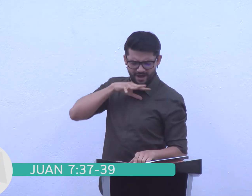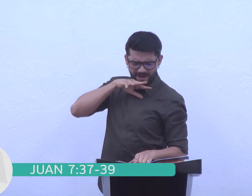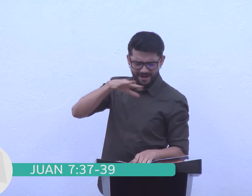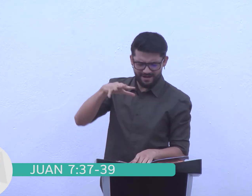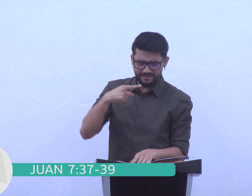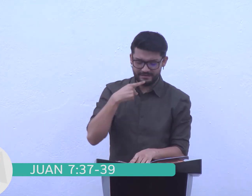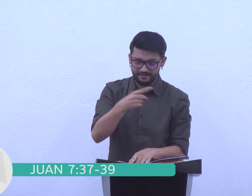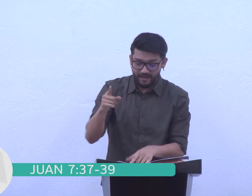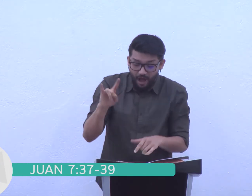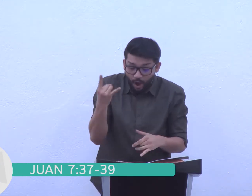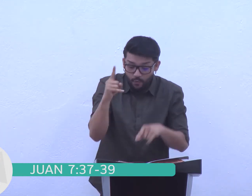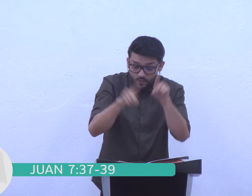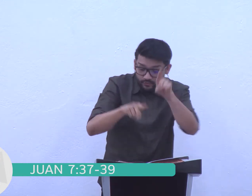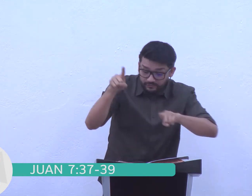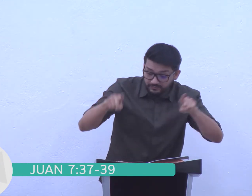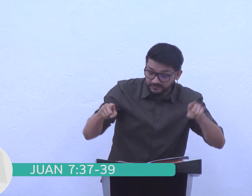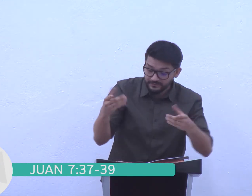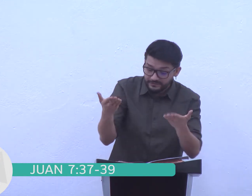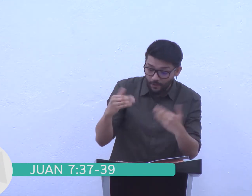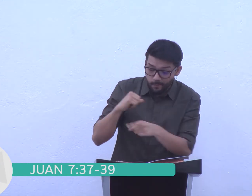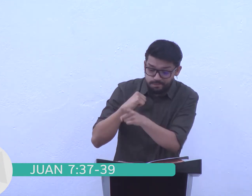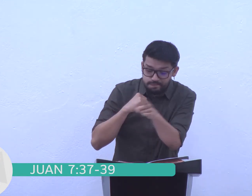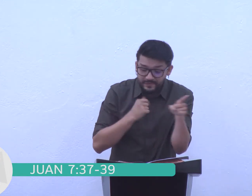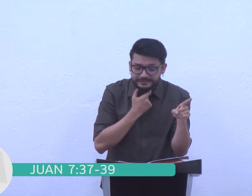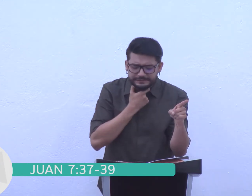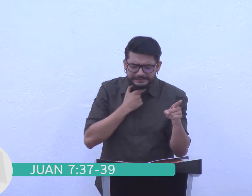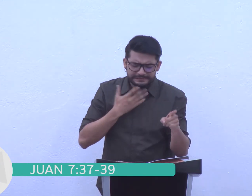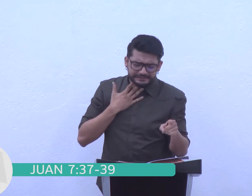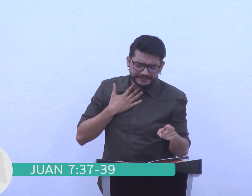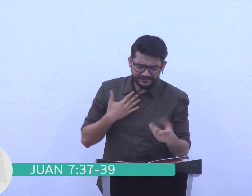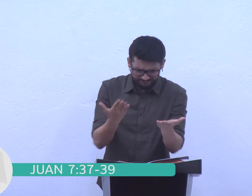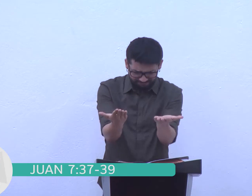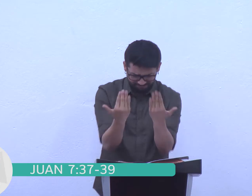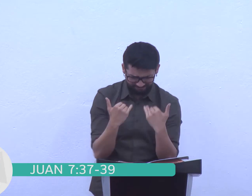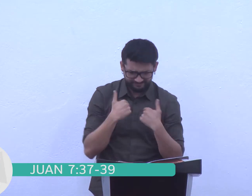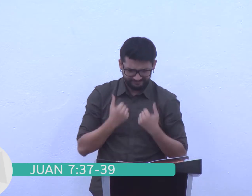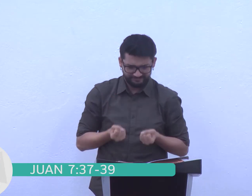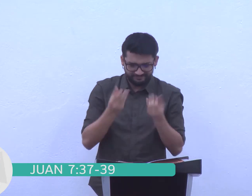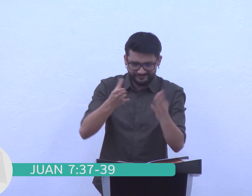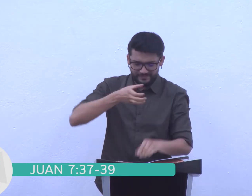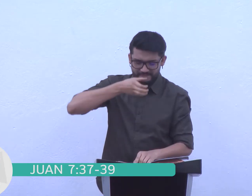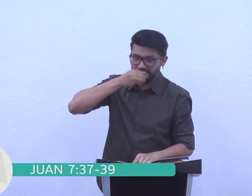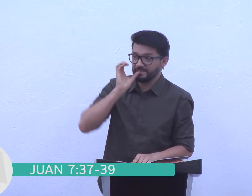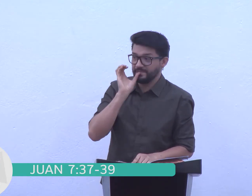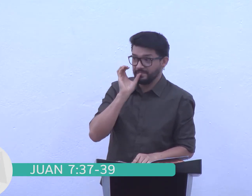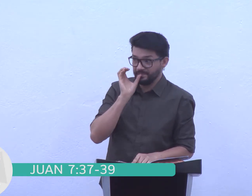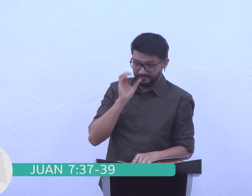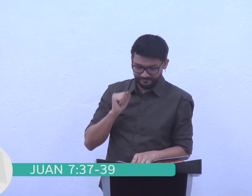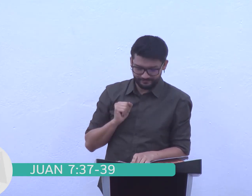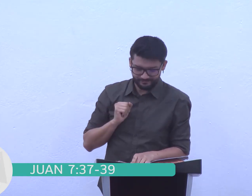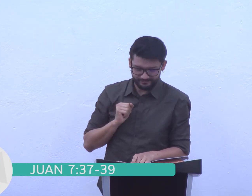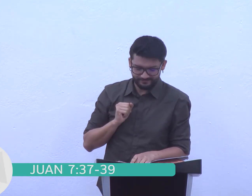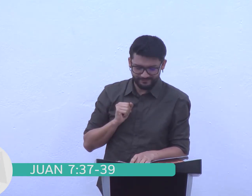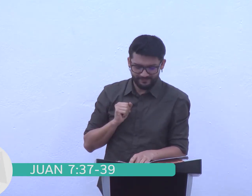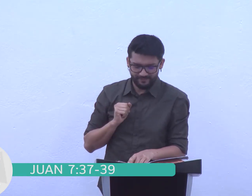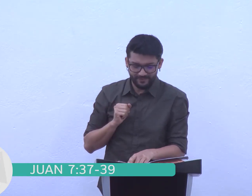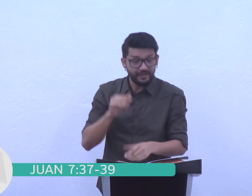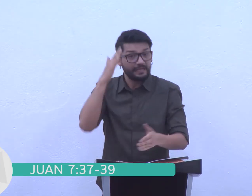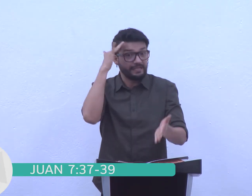diciendo: Si alguno tiene sed, venga a mí y beba. El que cree en mí, como dice